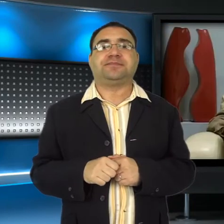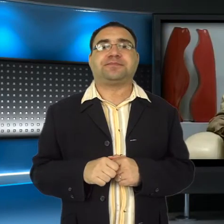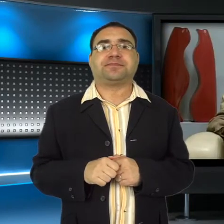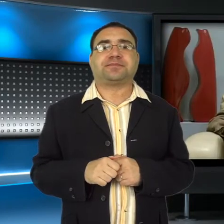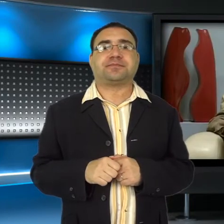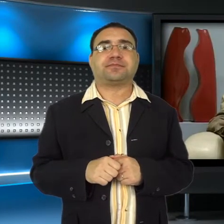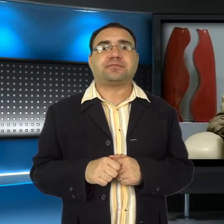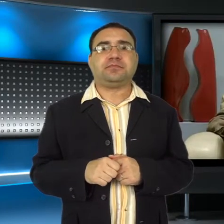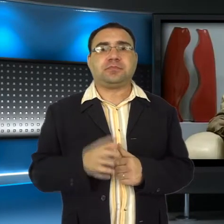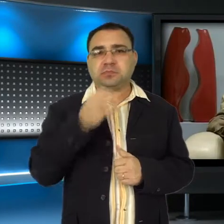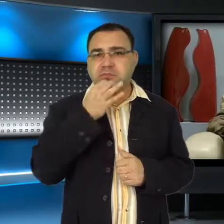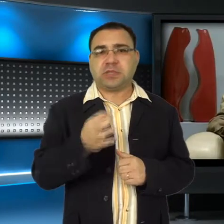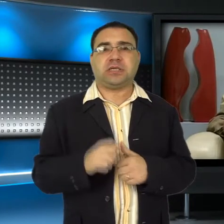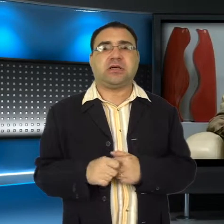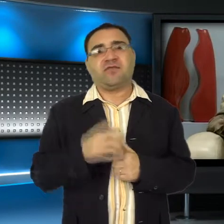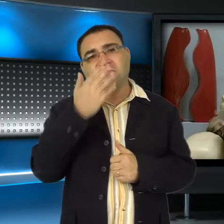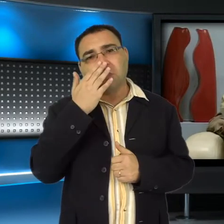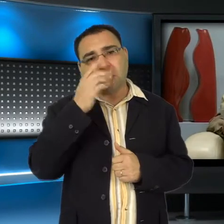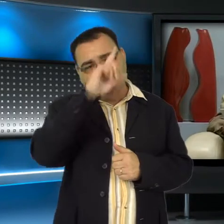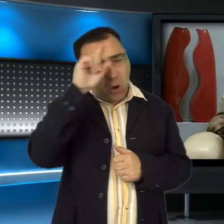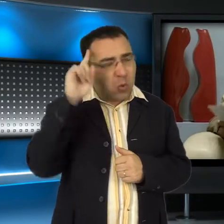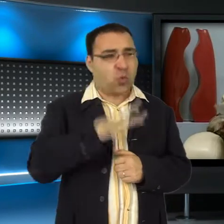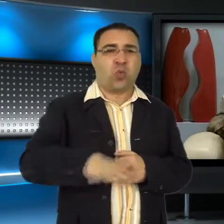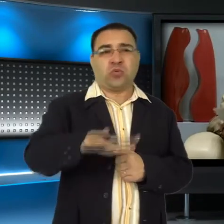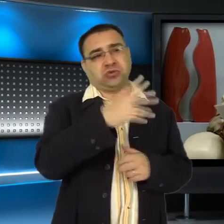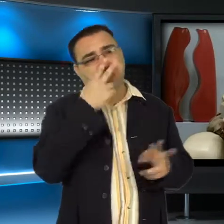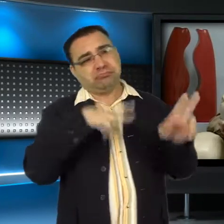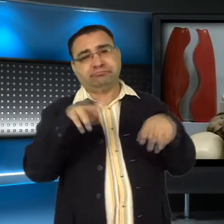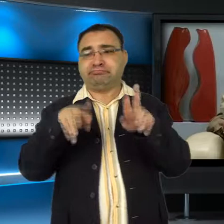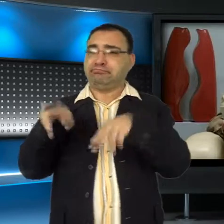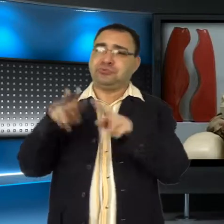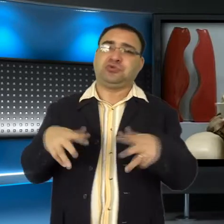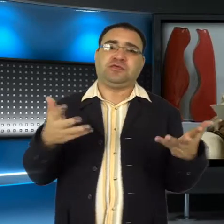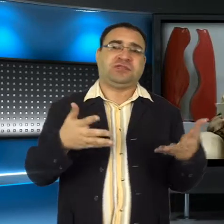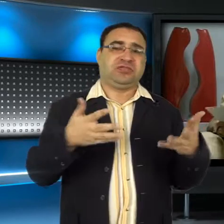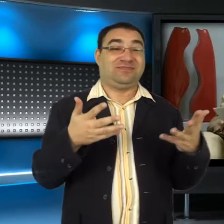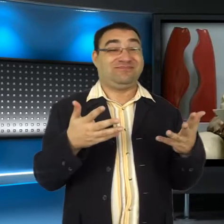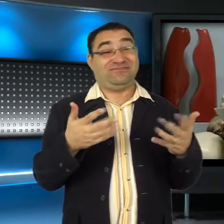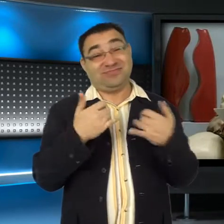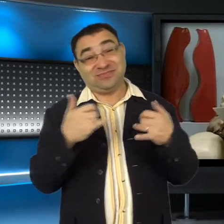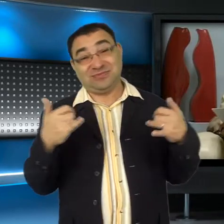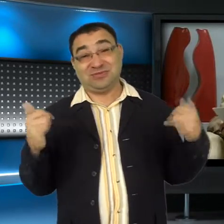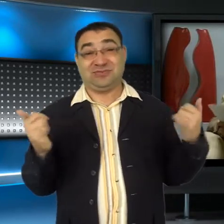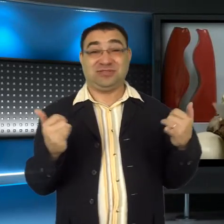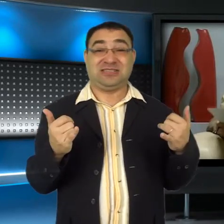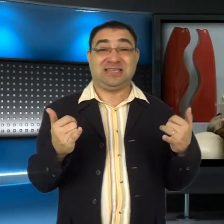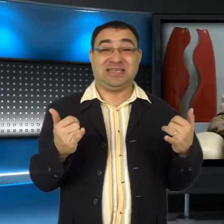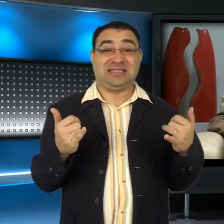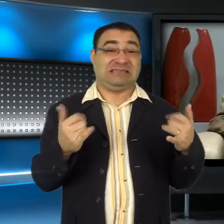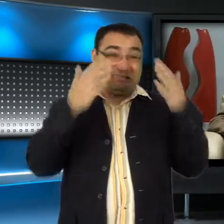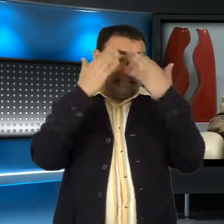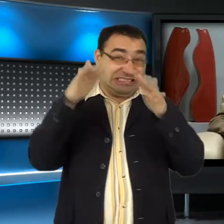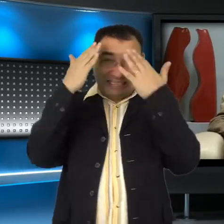ze społecznością, jak ona postrzega tę organizację? Bo u nas to jest niestety różnie. Organizacje dosyć są